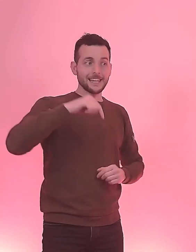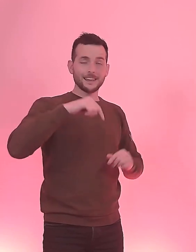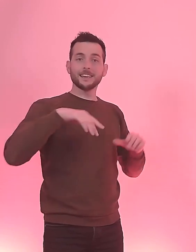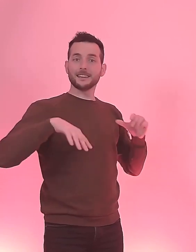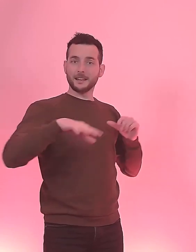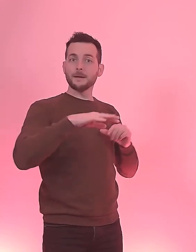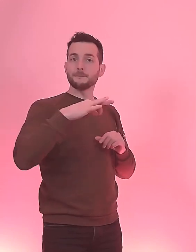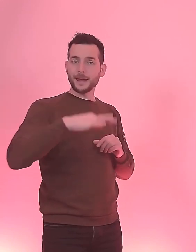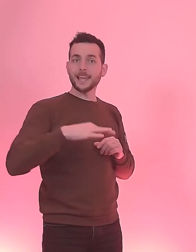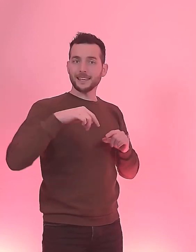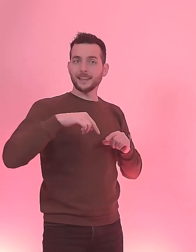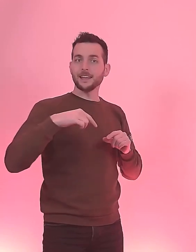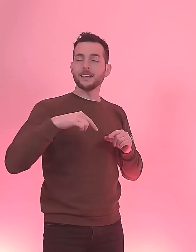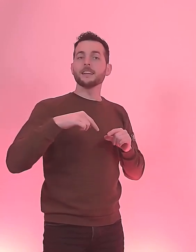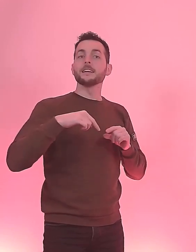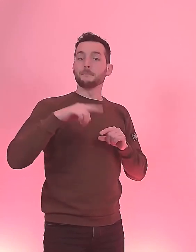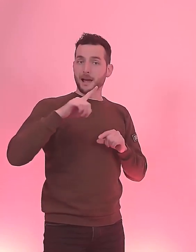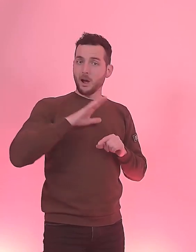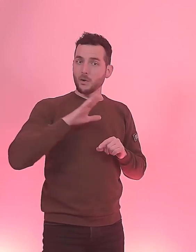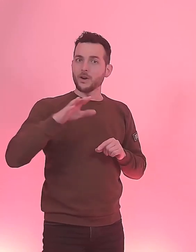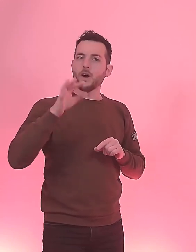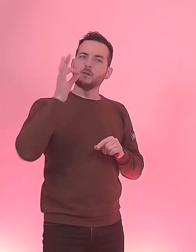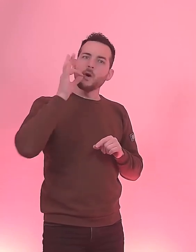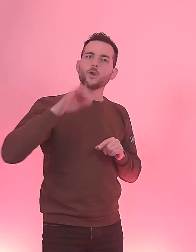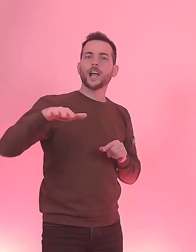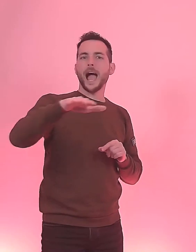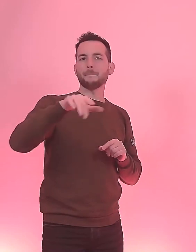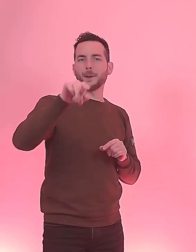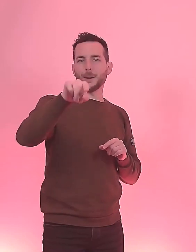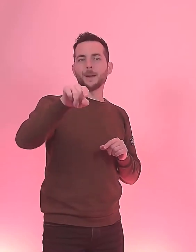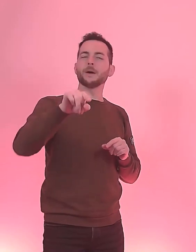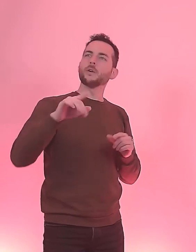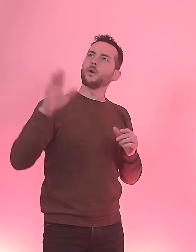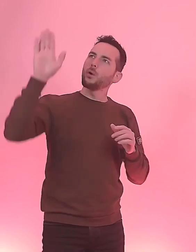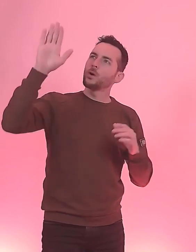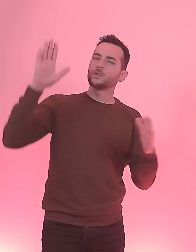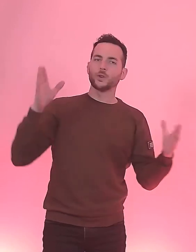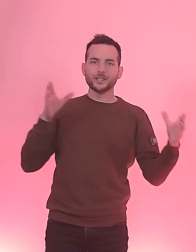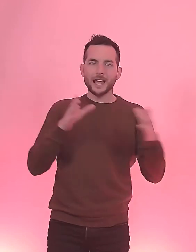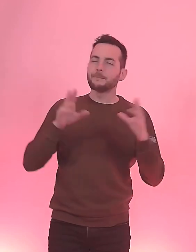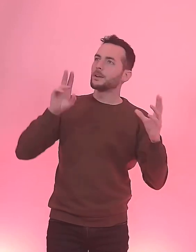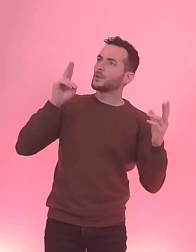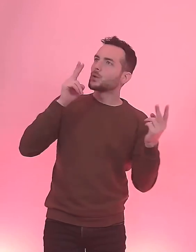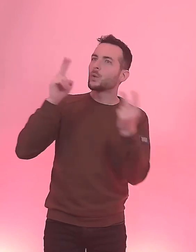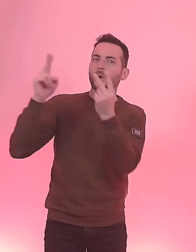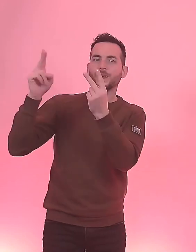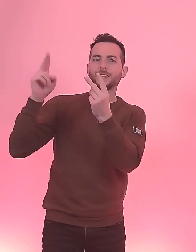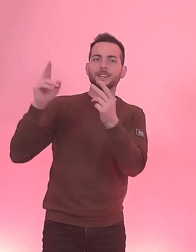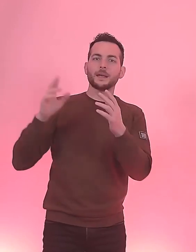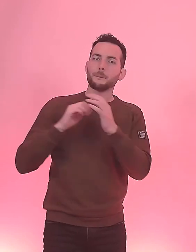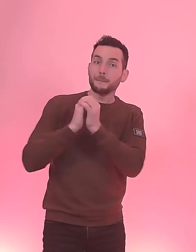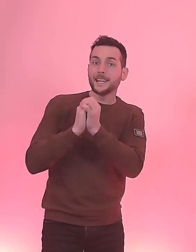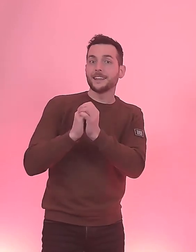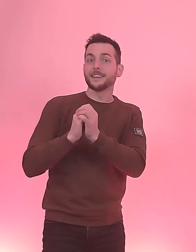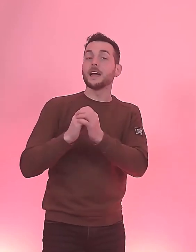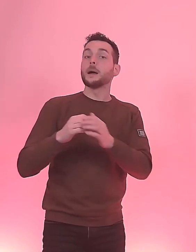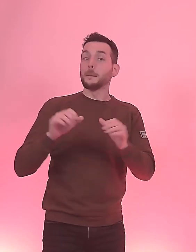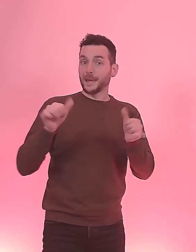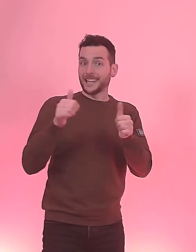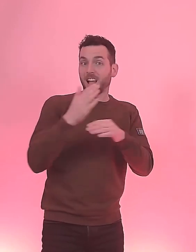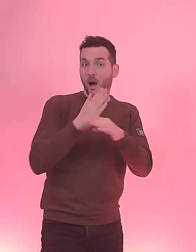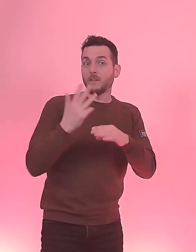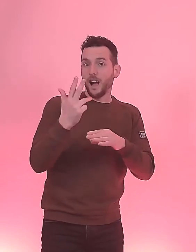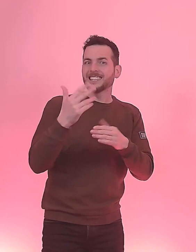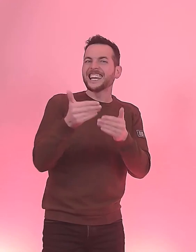maar ook bij jou in een woonkamer om god te zoeken en samen te bidden en dat begint vanavond om half acht ietsje eerder